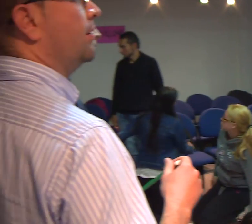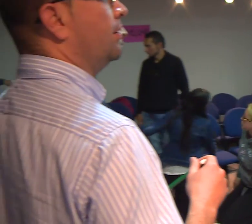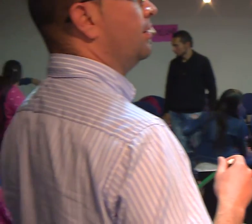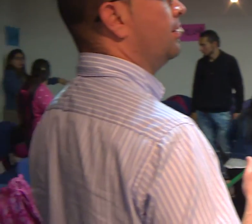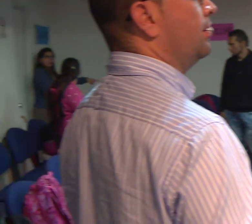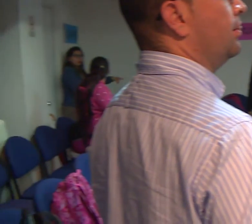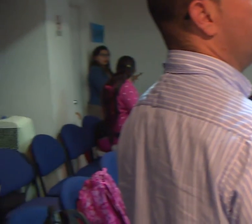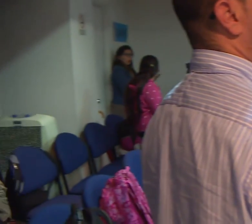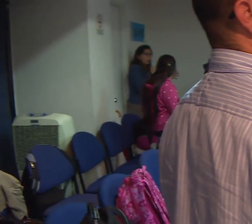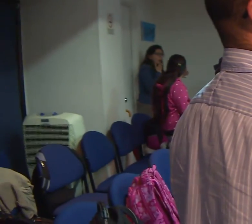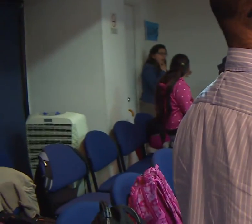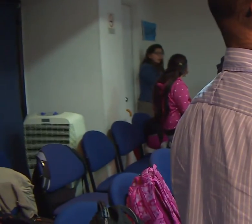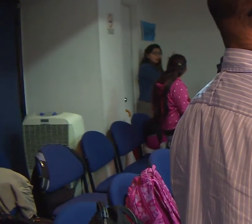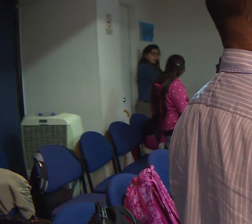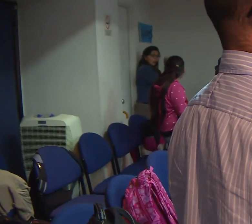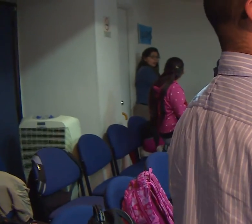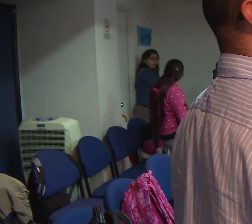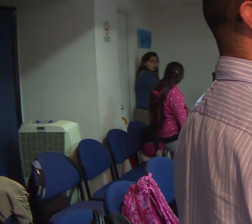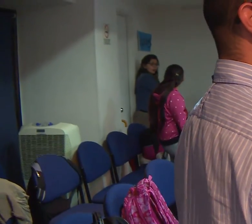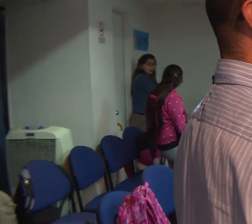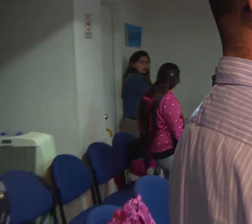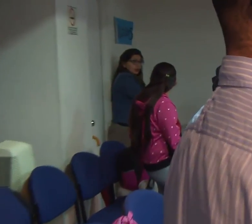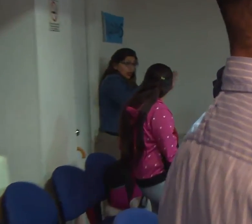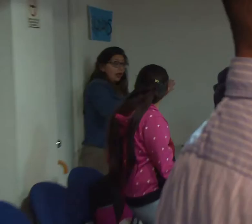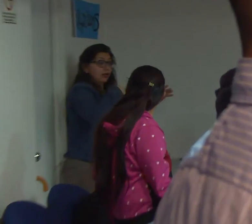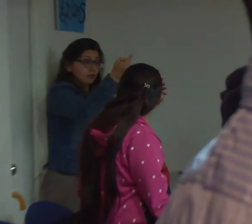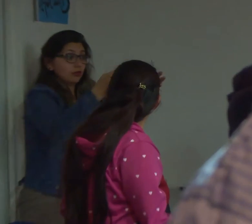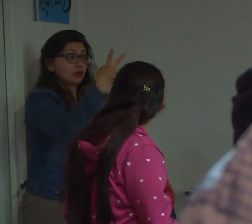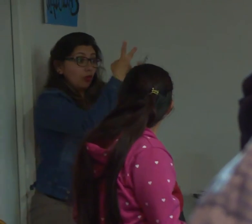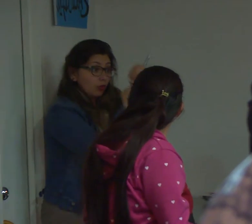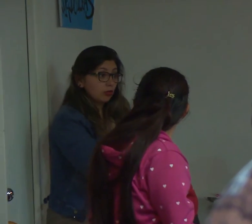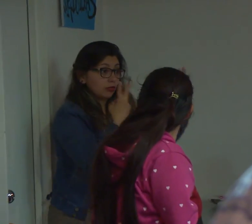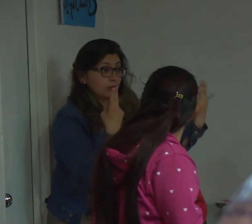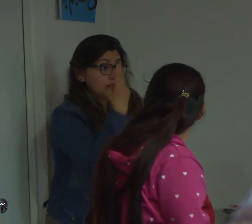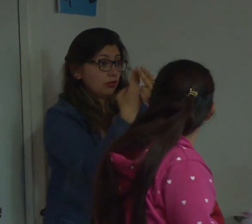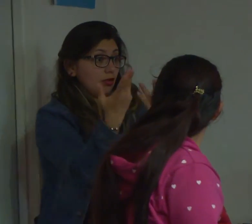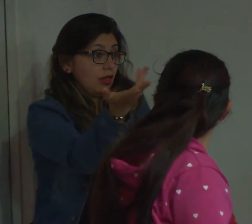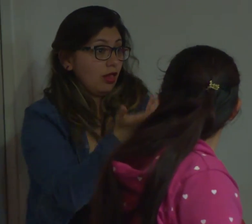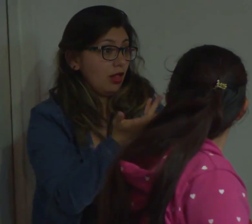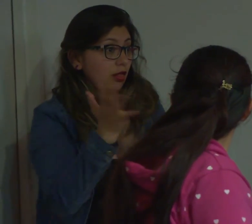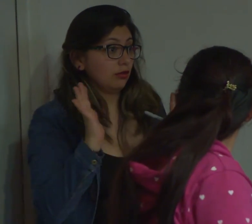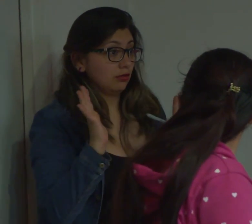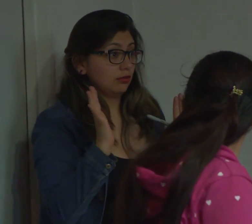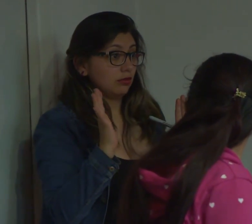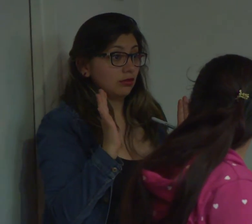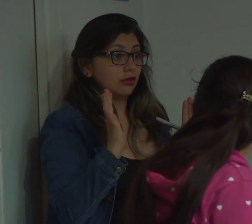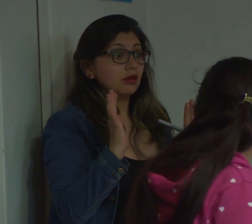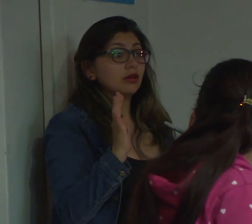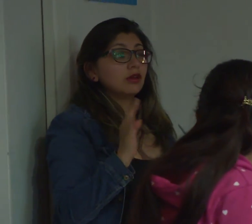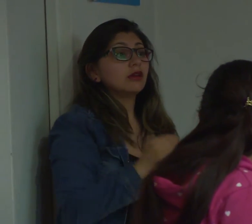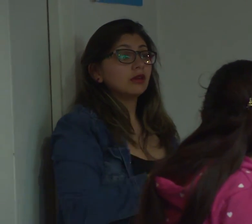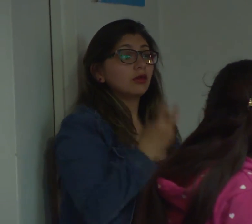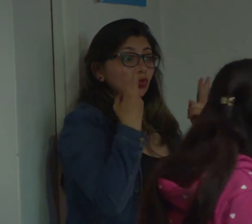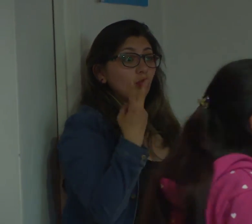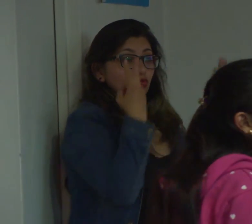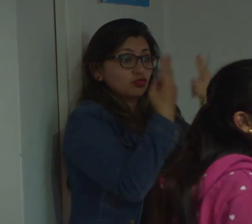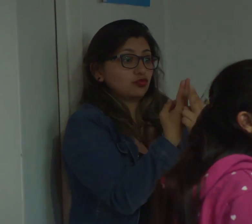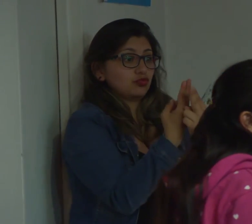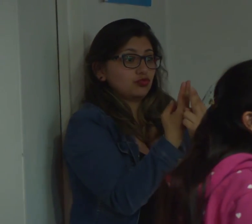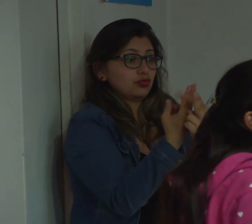Sí. Yo tengo, una compañera de ustedes se acercó y me dijo que por un lado mi silueta y por el otro lado la de mi compañero. Y después nos unimos